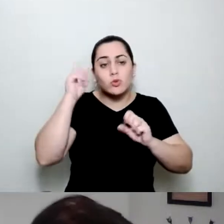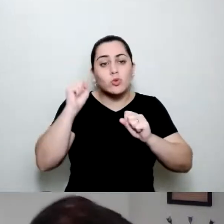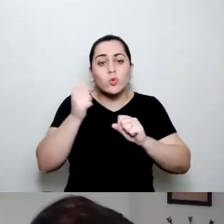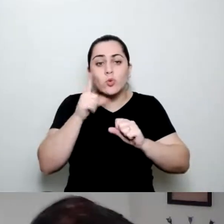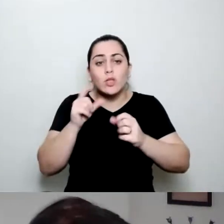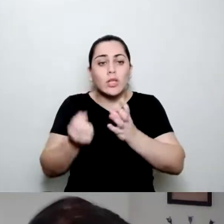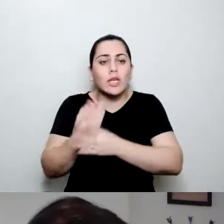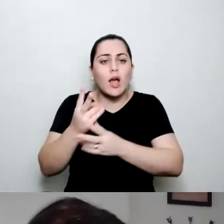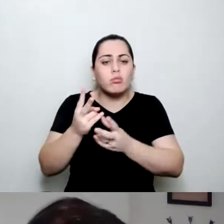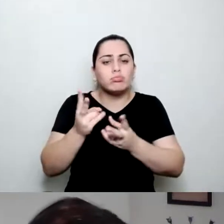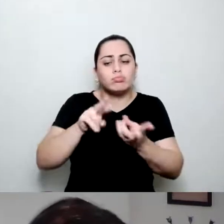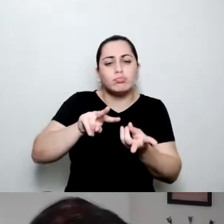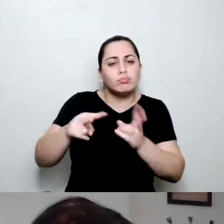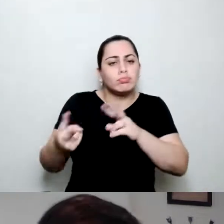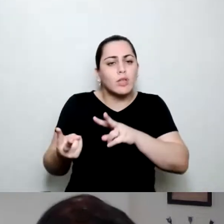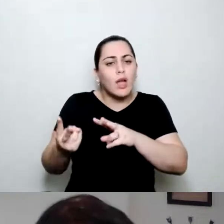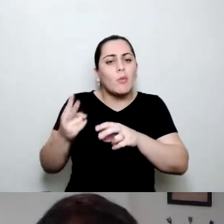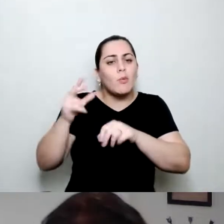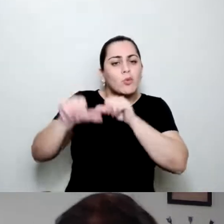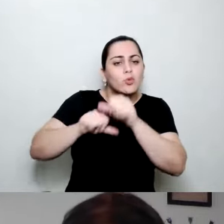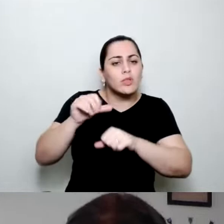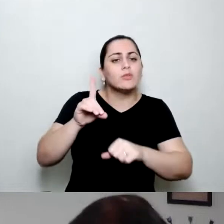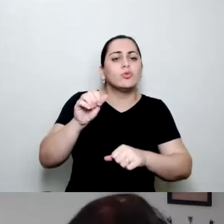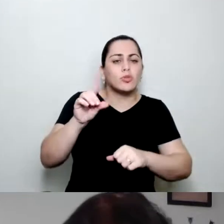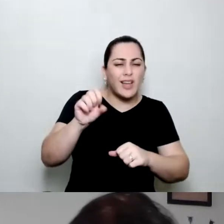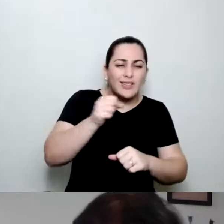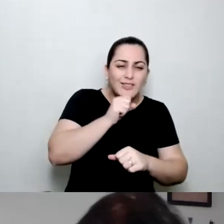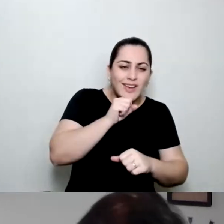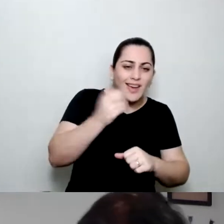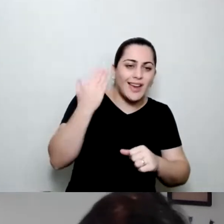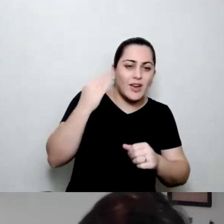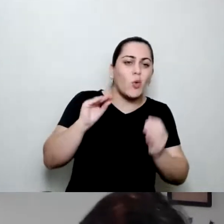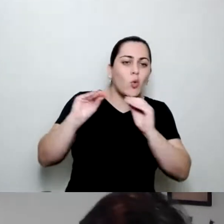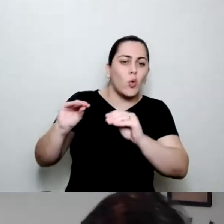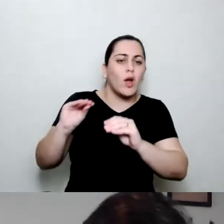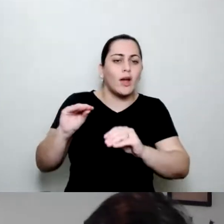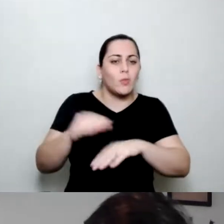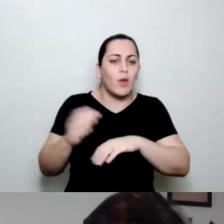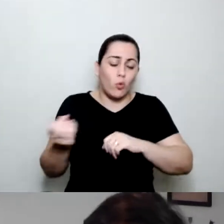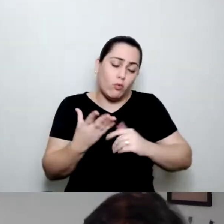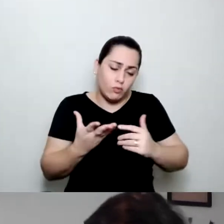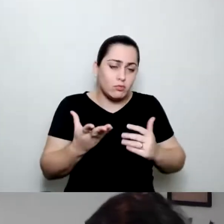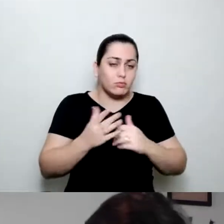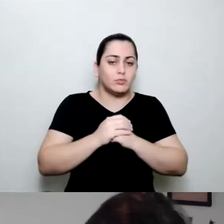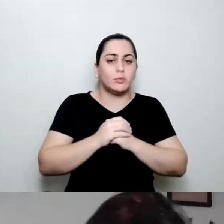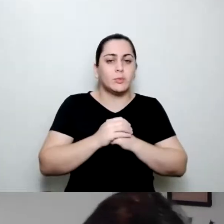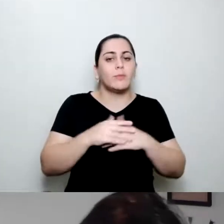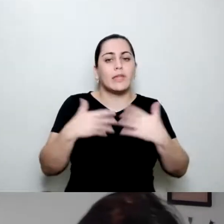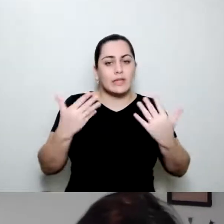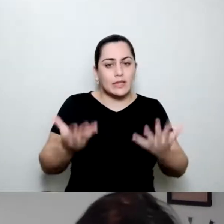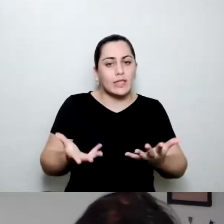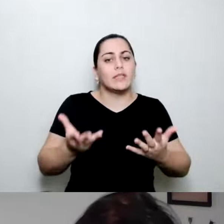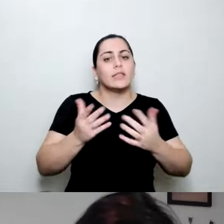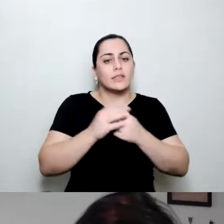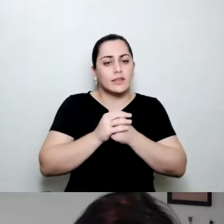algum conversor para pegar esses dados antigos e colocá-los no formato mais atual, né? Então, no